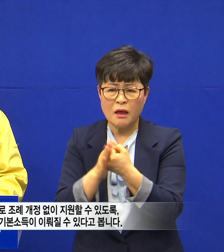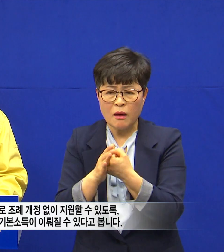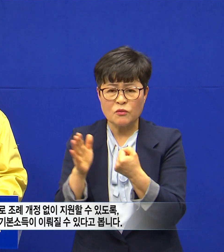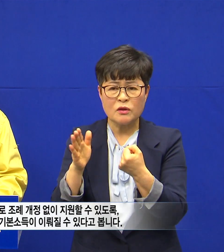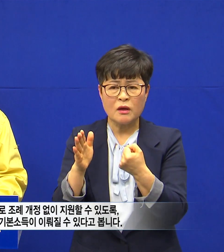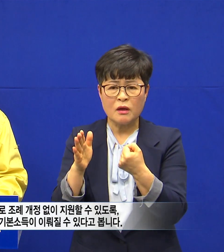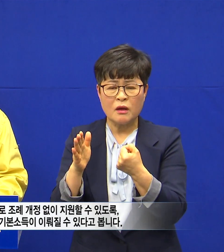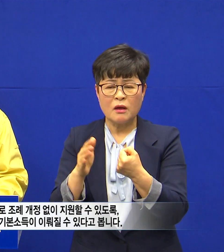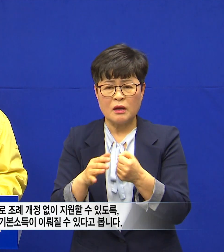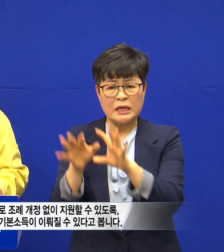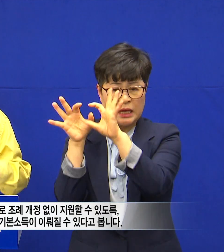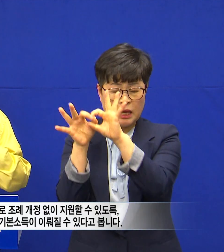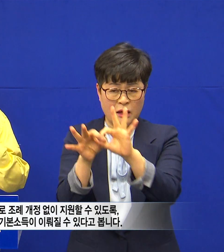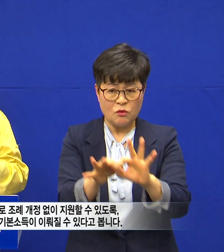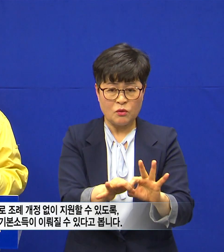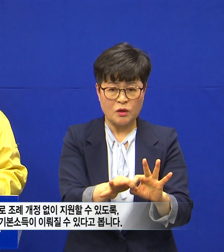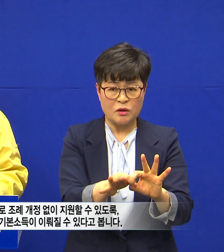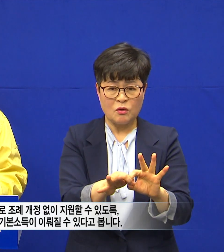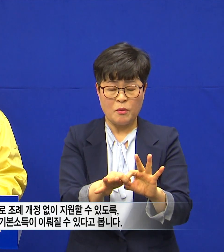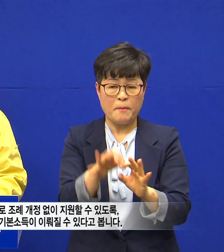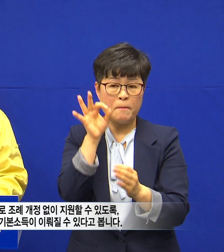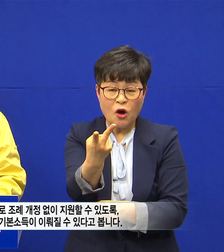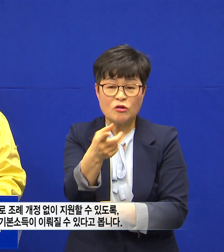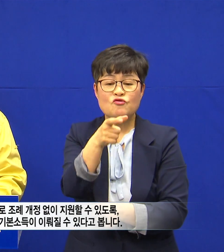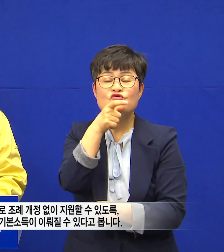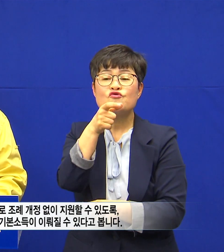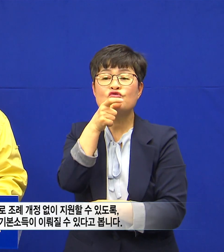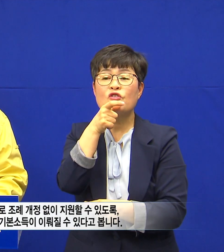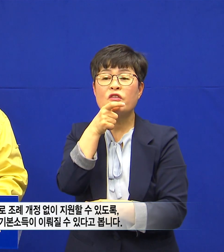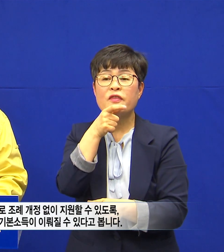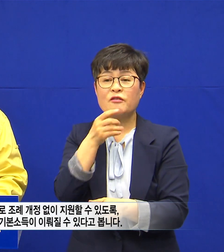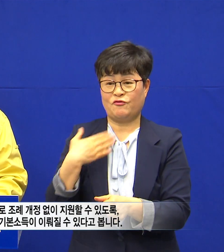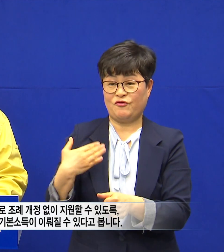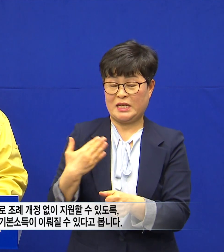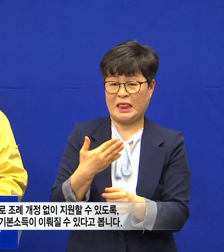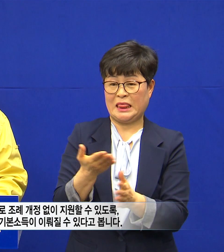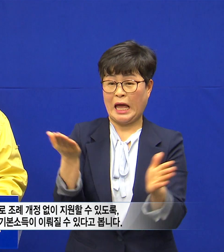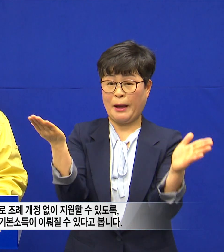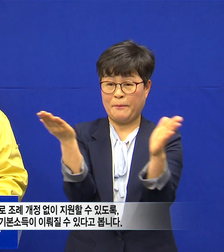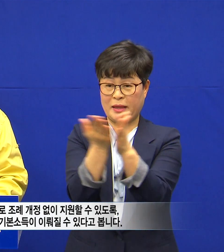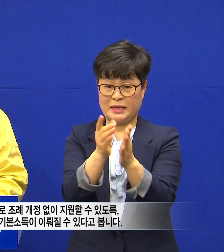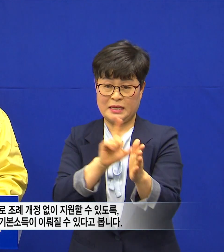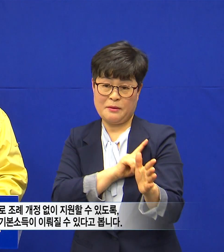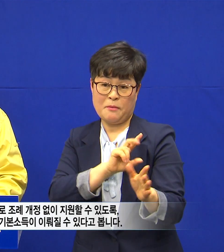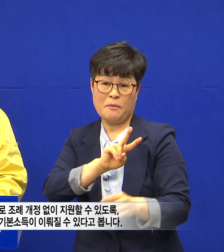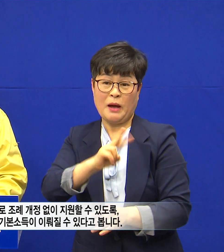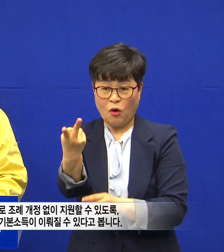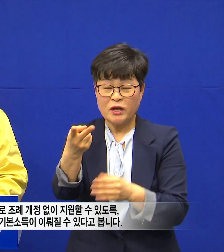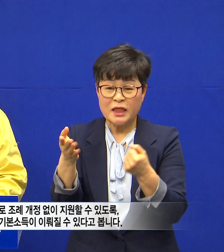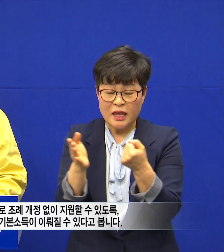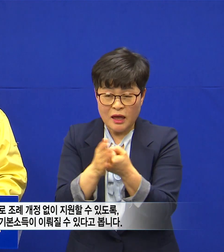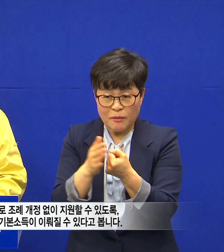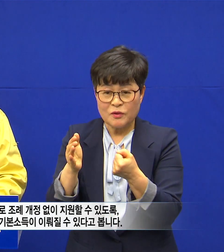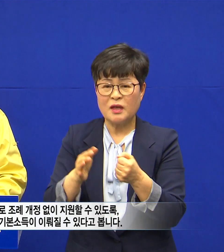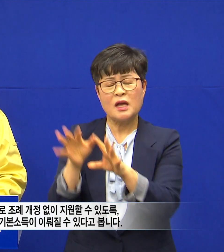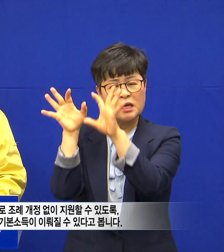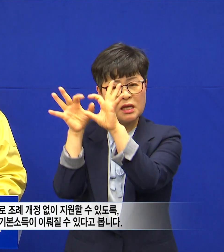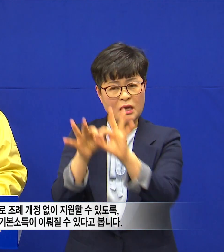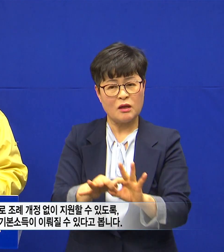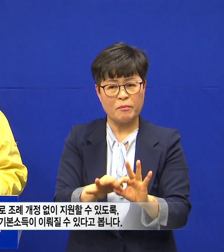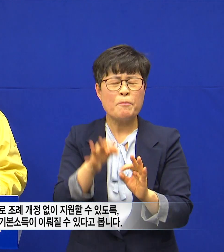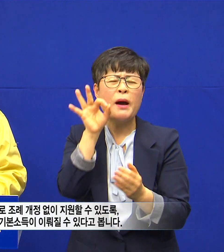조리개 중 없이 그 지워낼 수 있도록 개정에서 쉬우니 중이기 때문에 아무래도 이런 지속적인